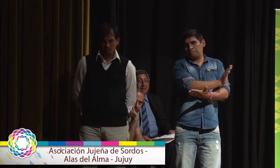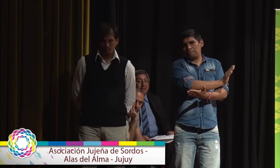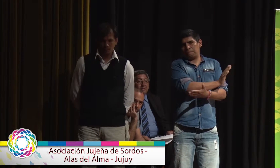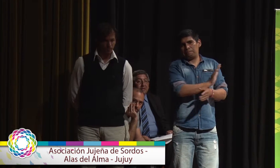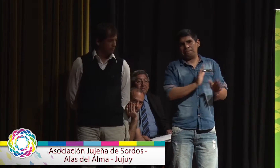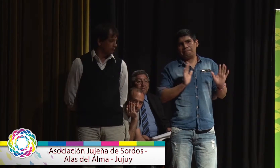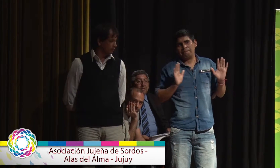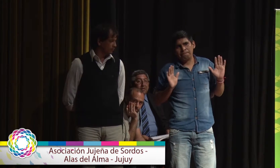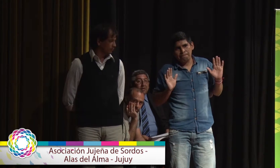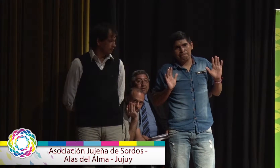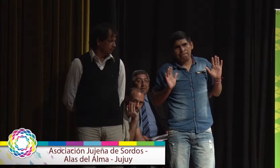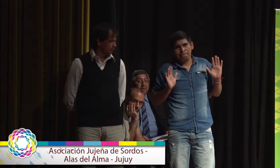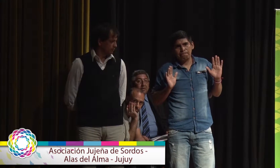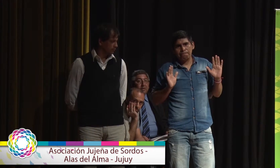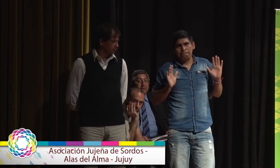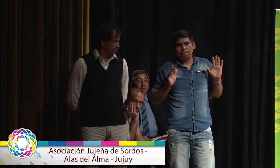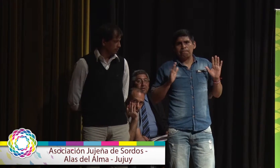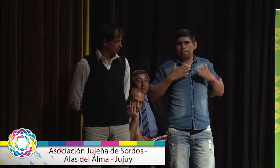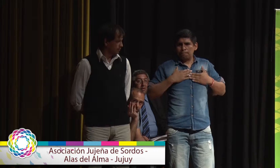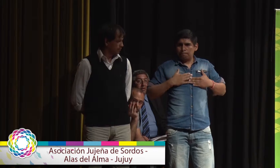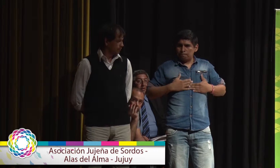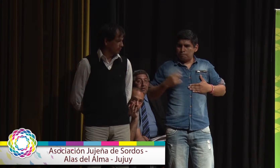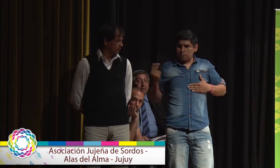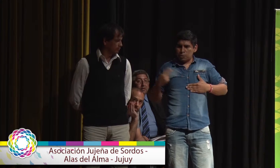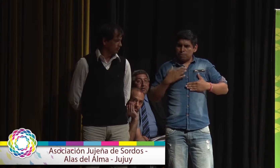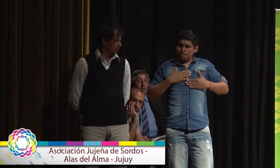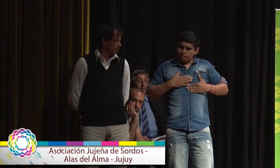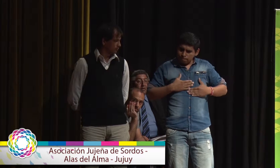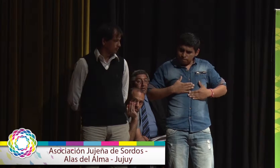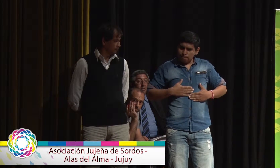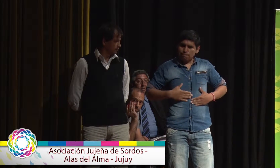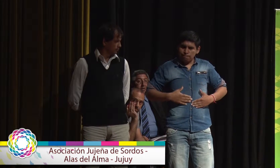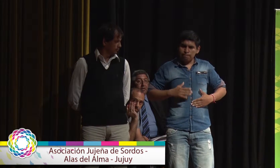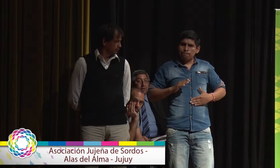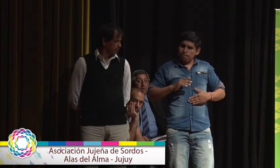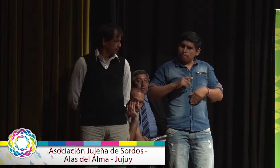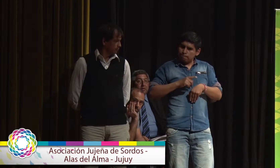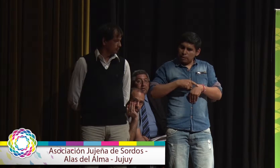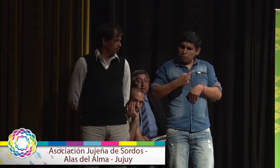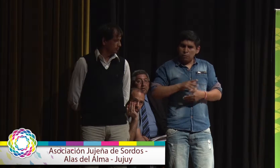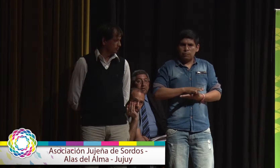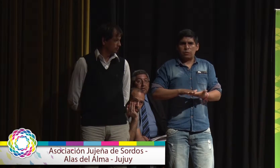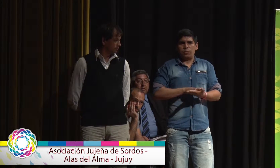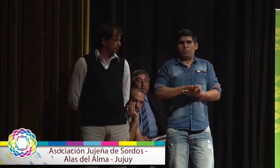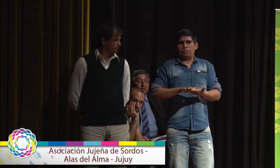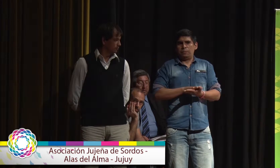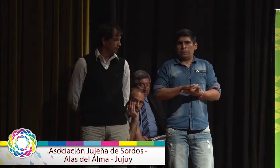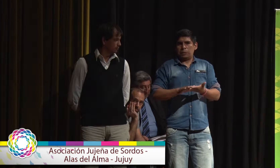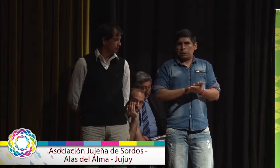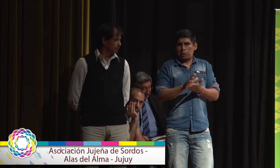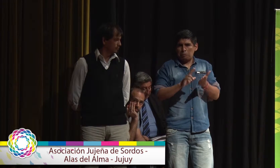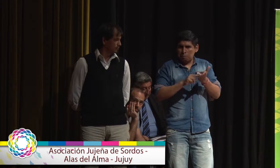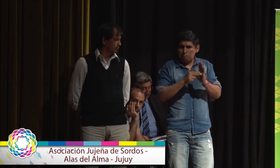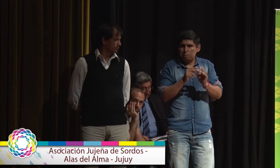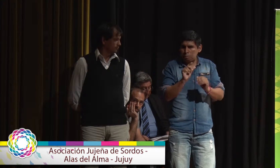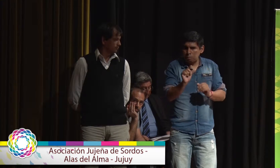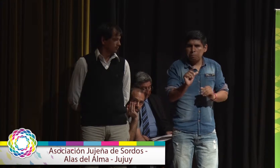nosotros no trabajamos con esta persona y que no nos parece mal ni bien, pero solamente que esta situación hay que